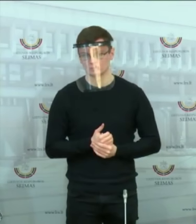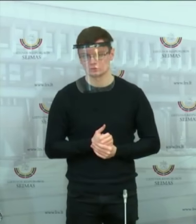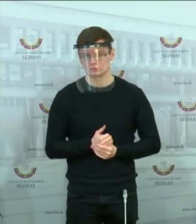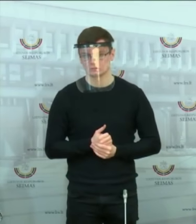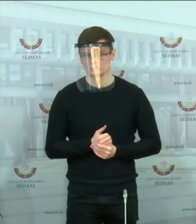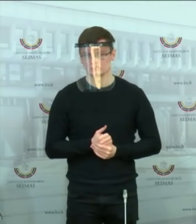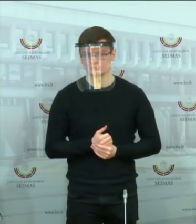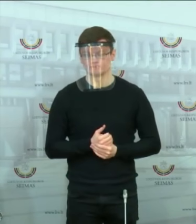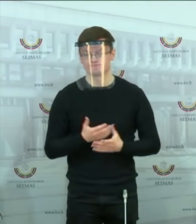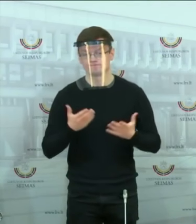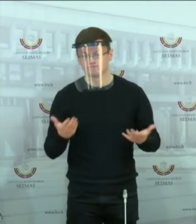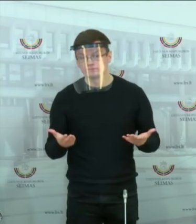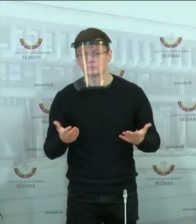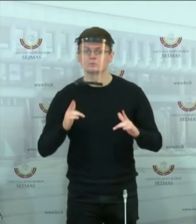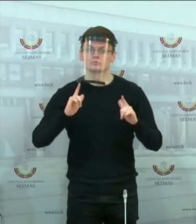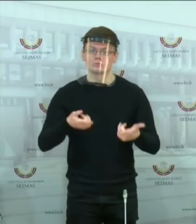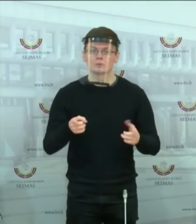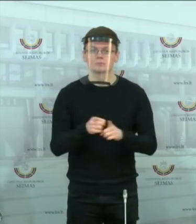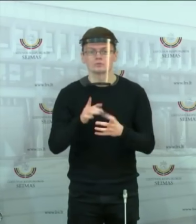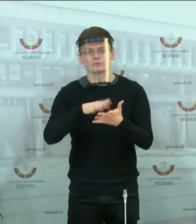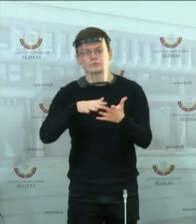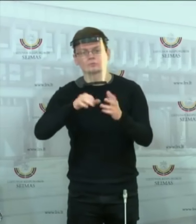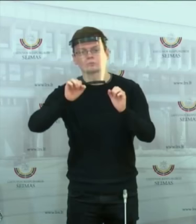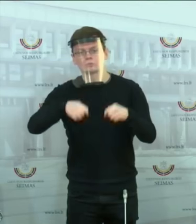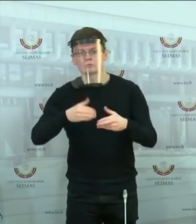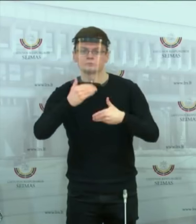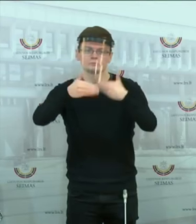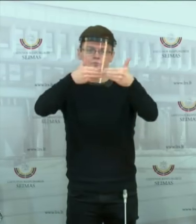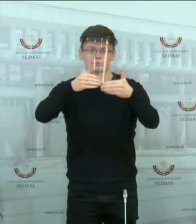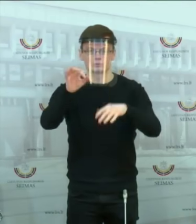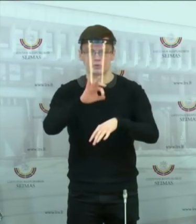gero, kad mes tikrai ir toliau galėsim judėti su sušvelnimu.